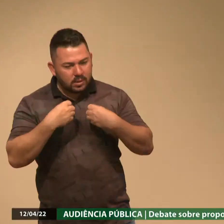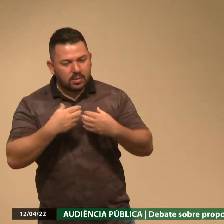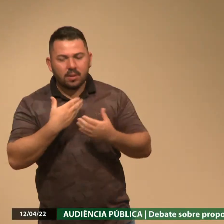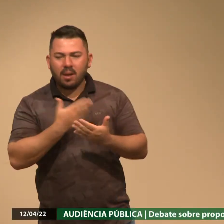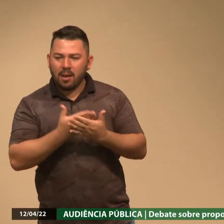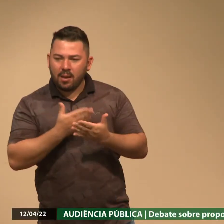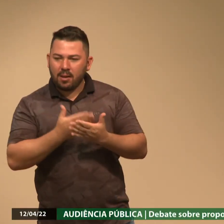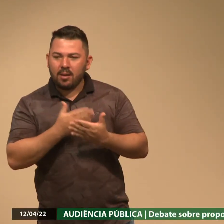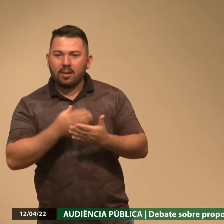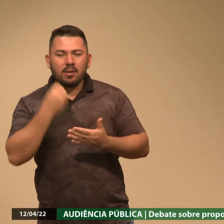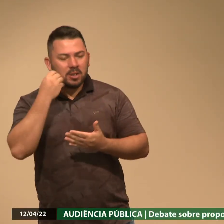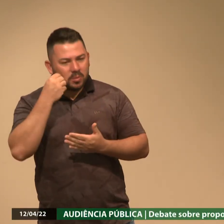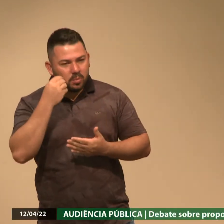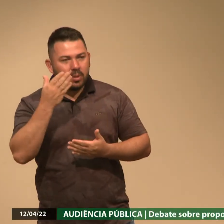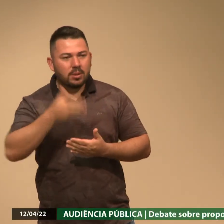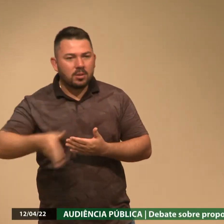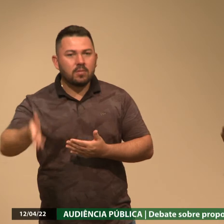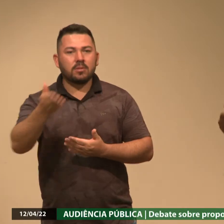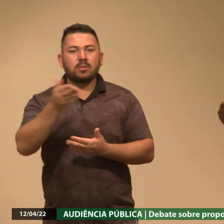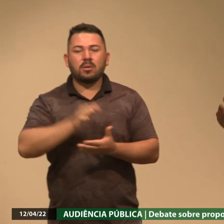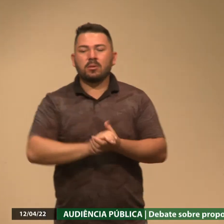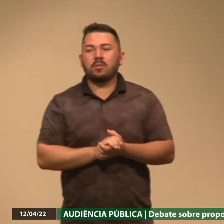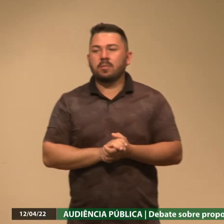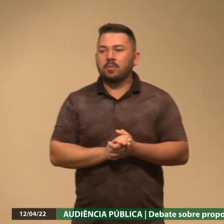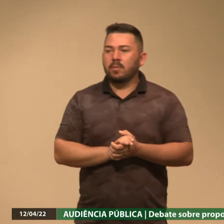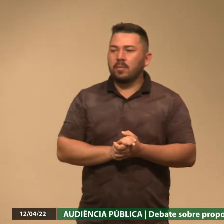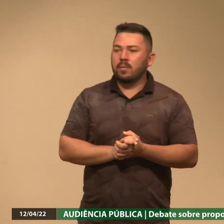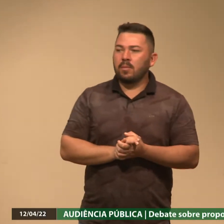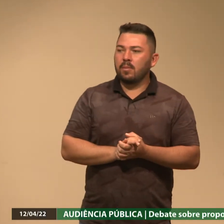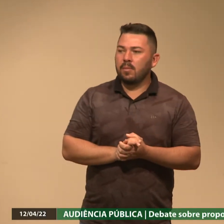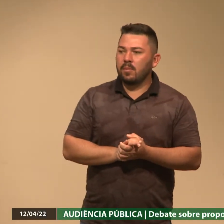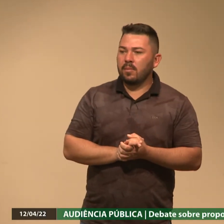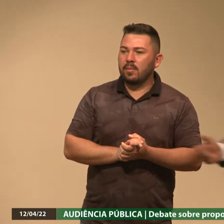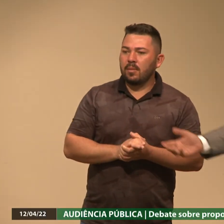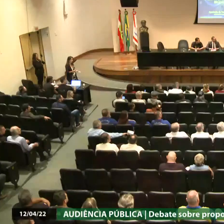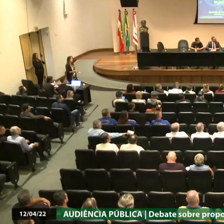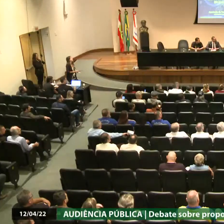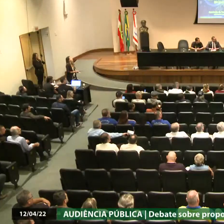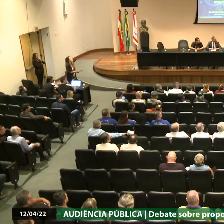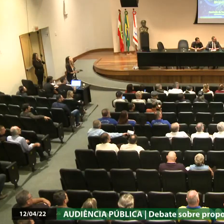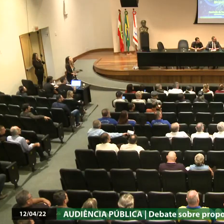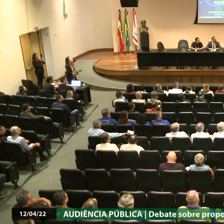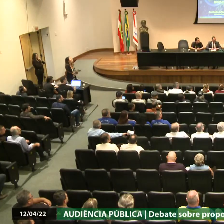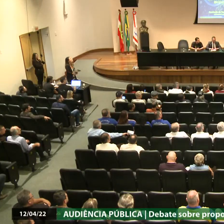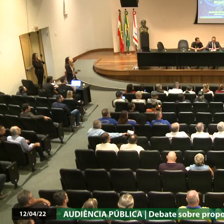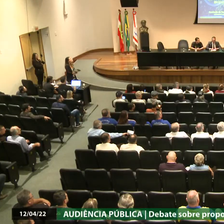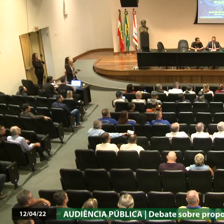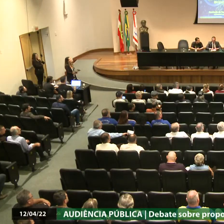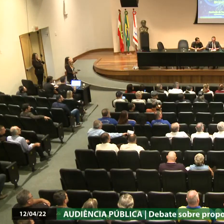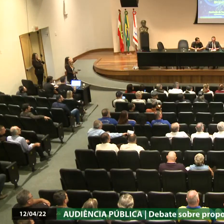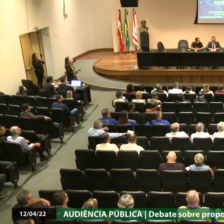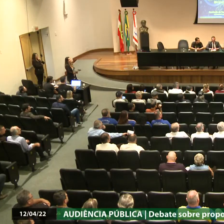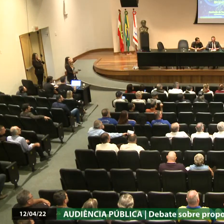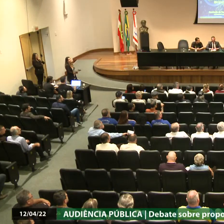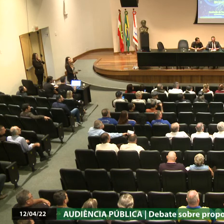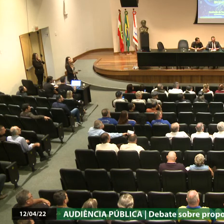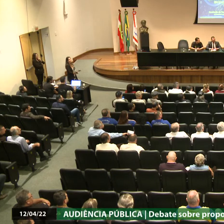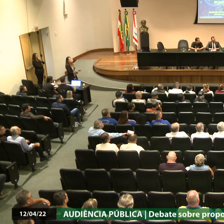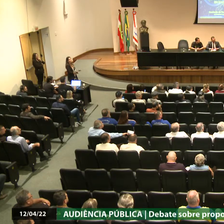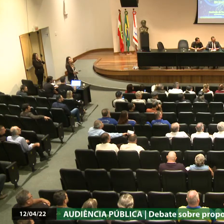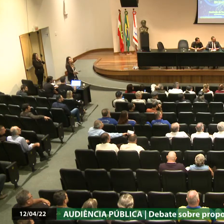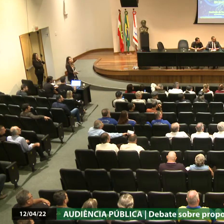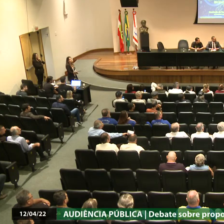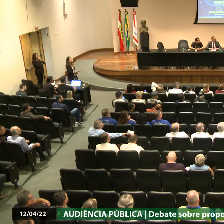devido à longa experiência de vocês mulheres então ele com um arquinho de florzinha dela eu gostaria de chamar aqui a Júlia Zanatta ali para dar uma um